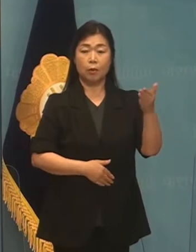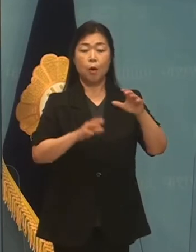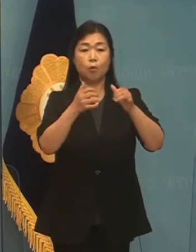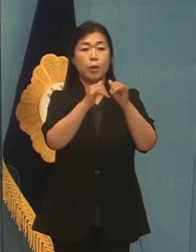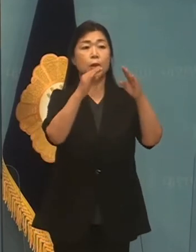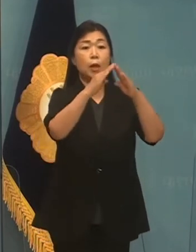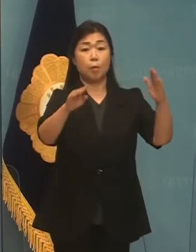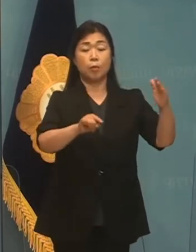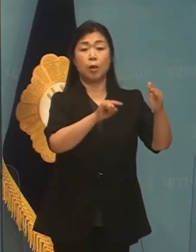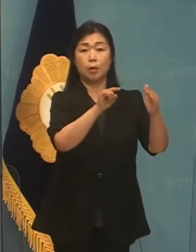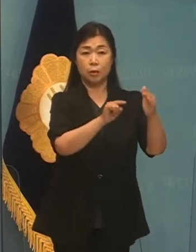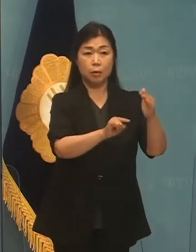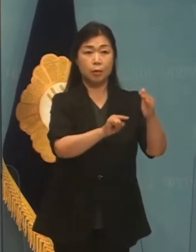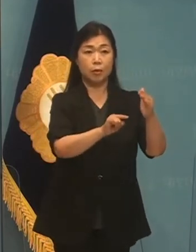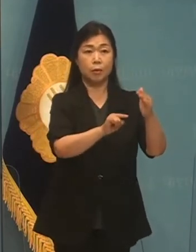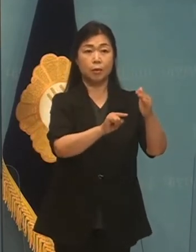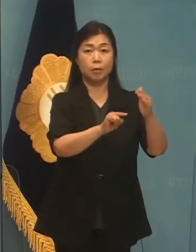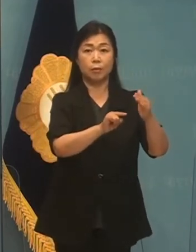국민캠프에